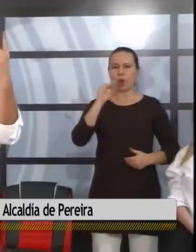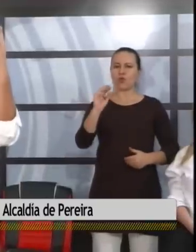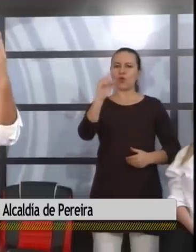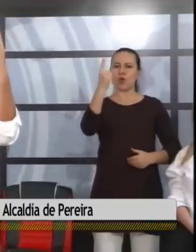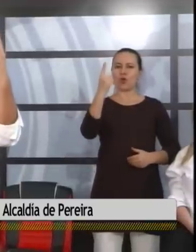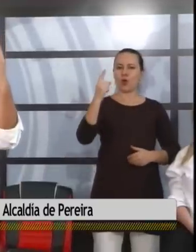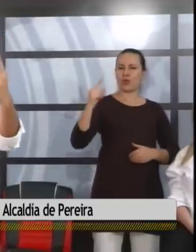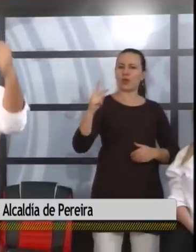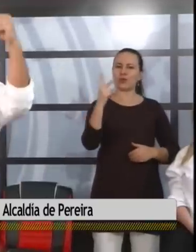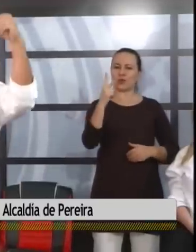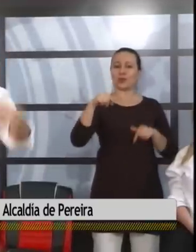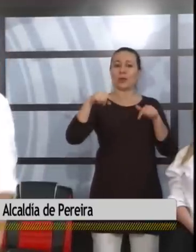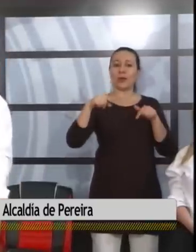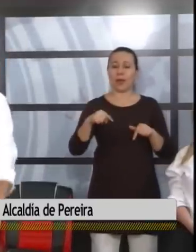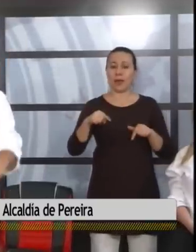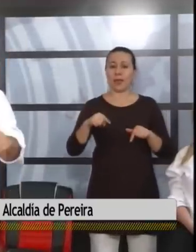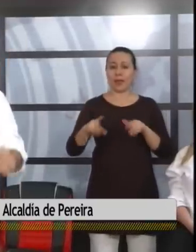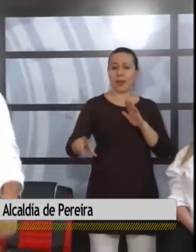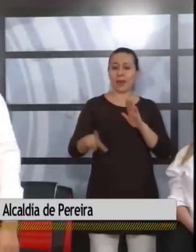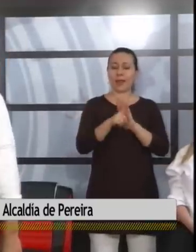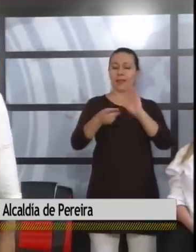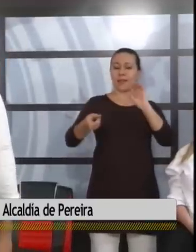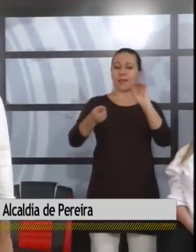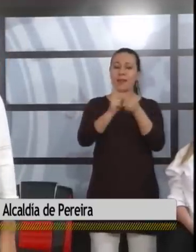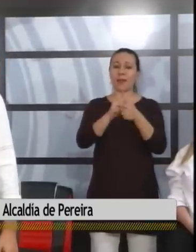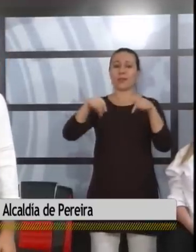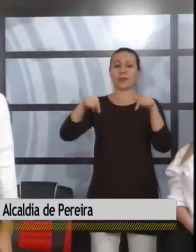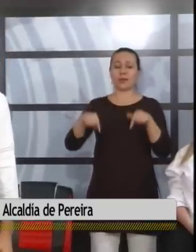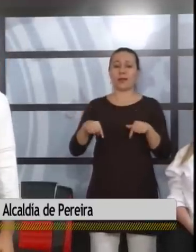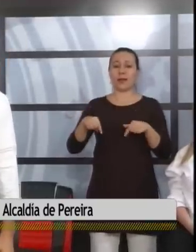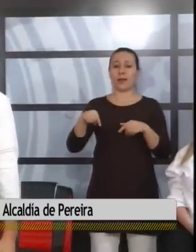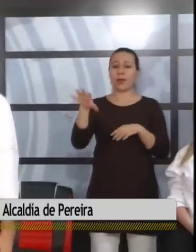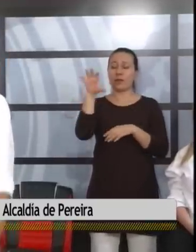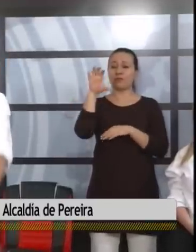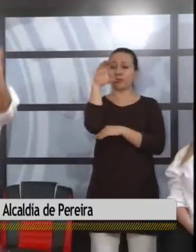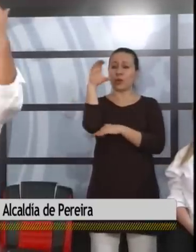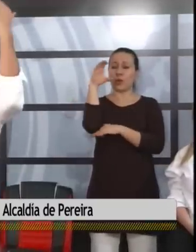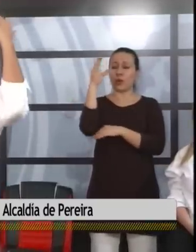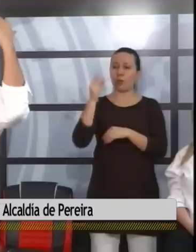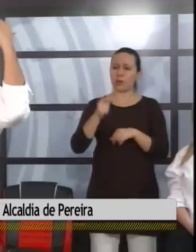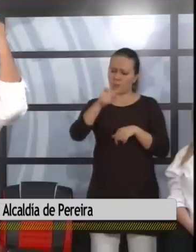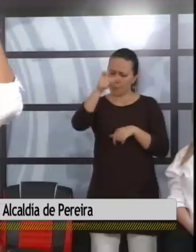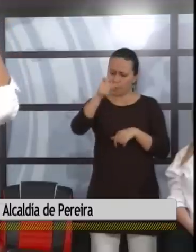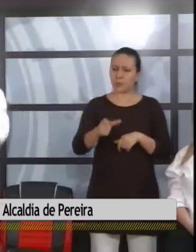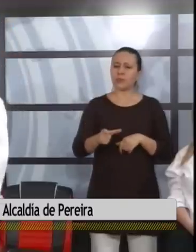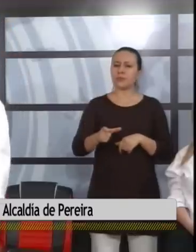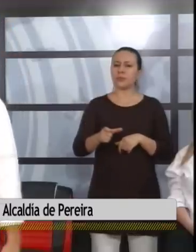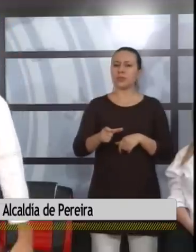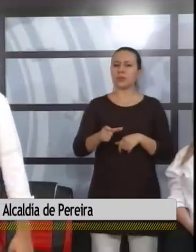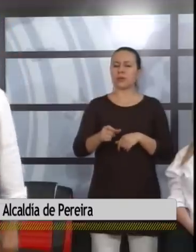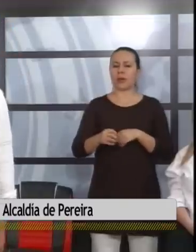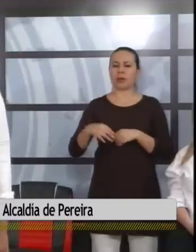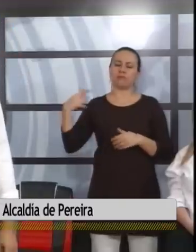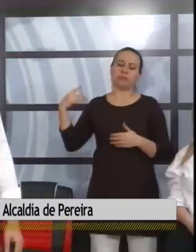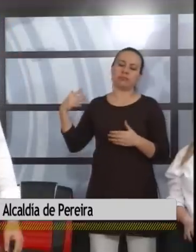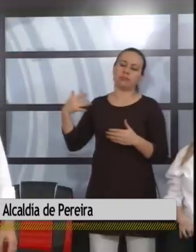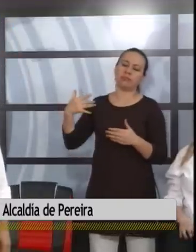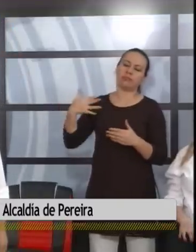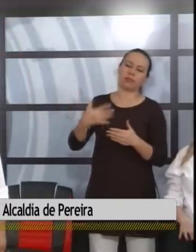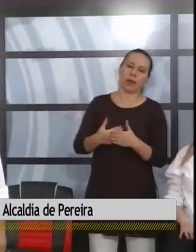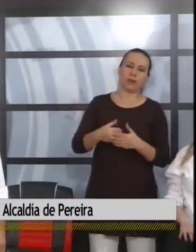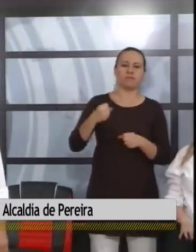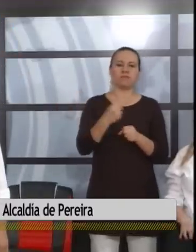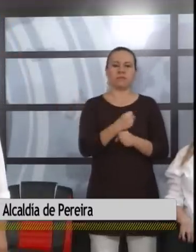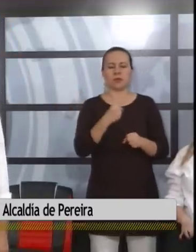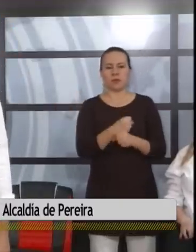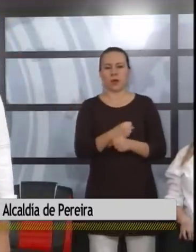dos padres que tiene la ley que cambia la historia animal en este país, como alguien que durante varios años viene trabajando a través de su Fundación